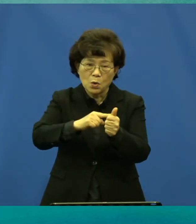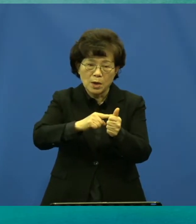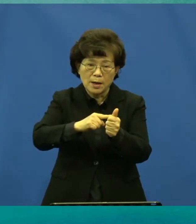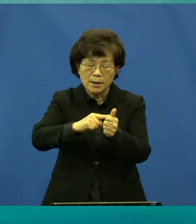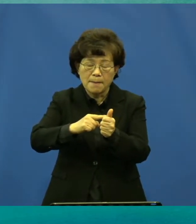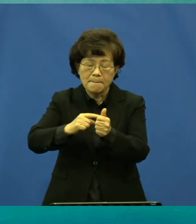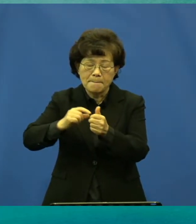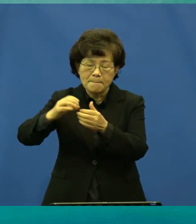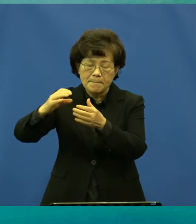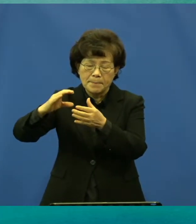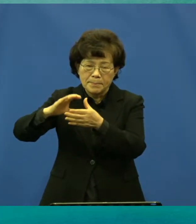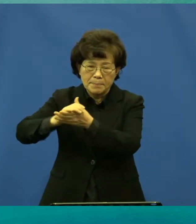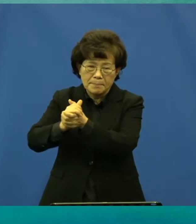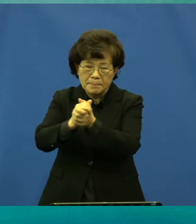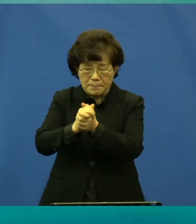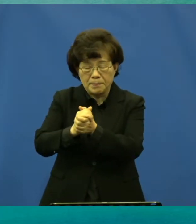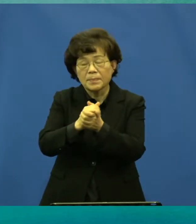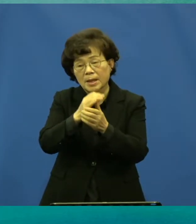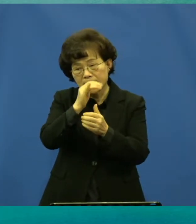있습니다.